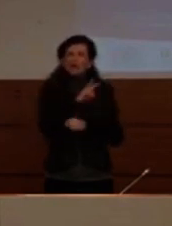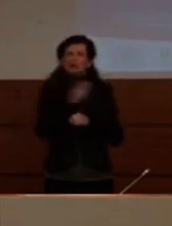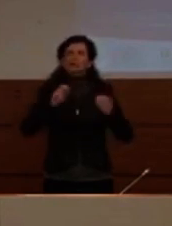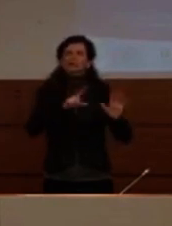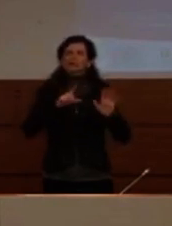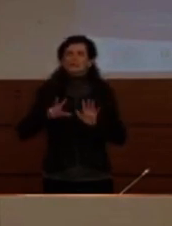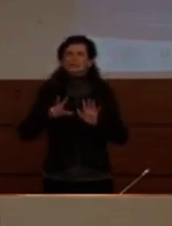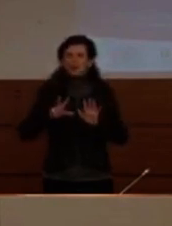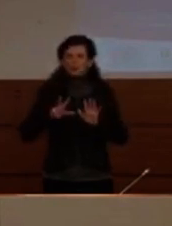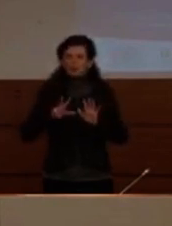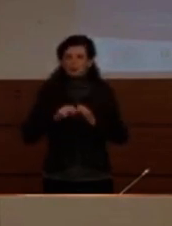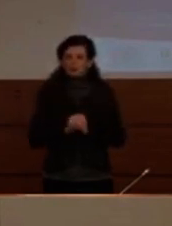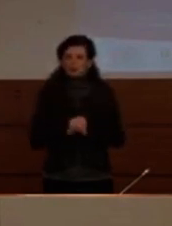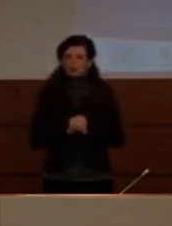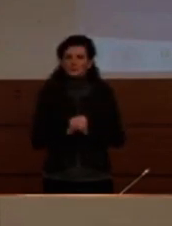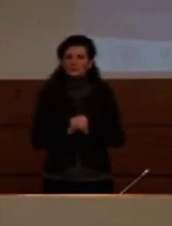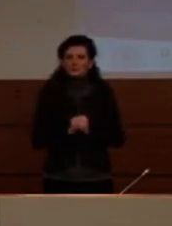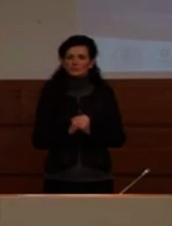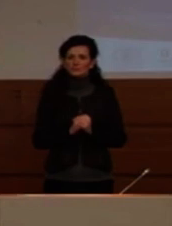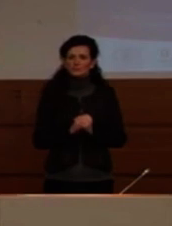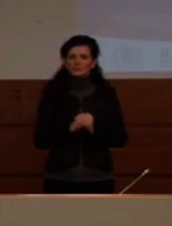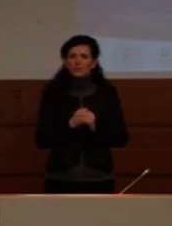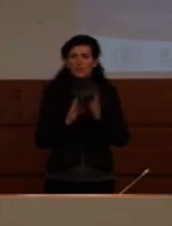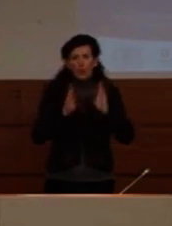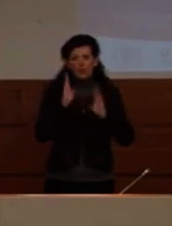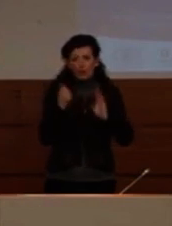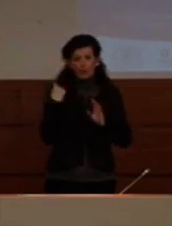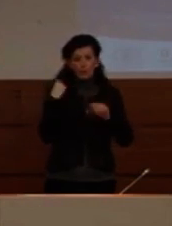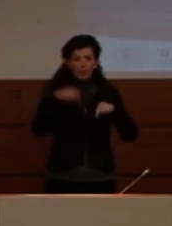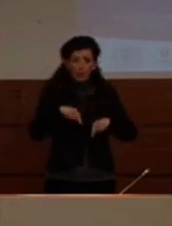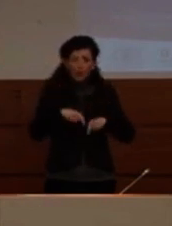18.278. Rispetto a ieri le persone guarite sono